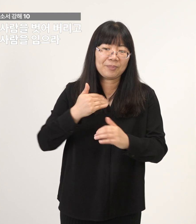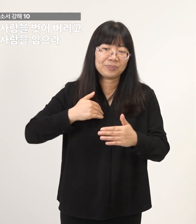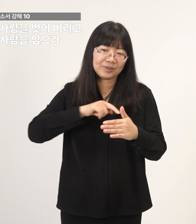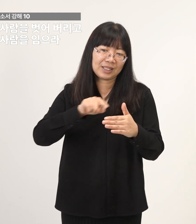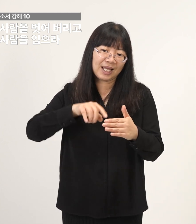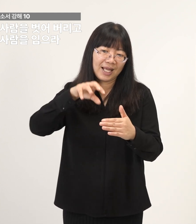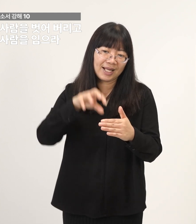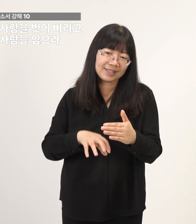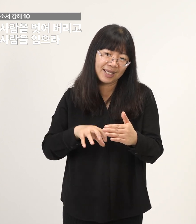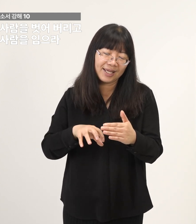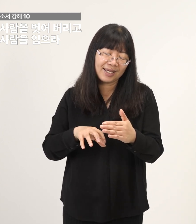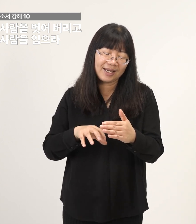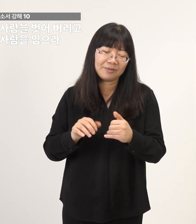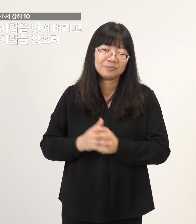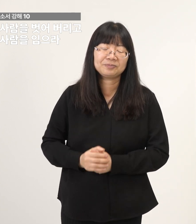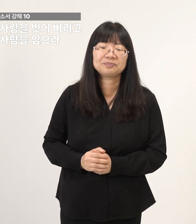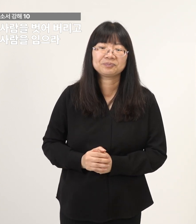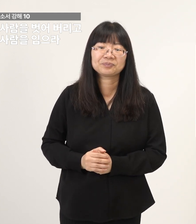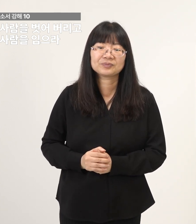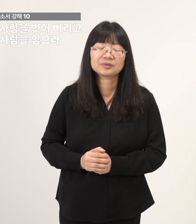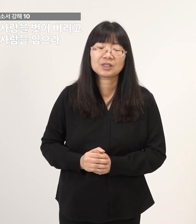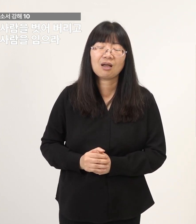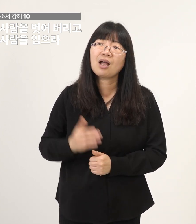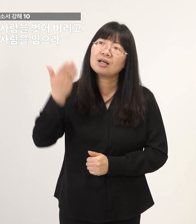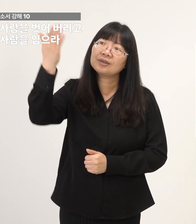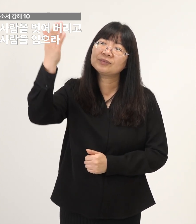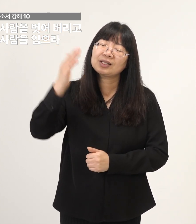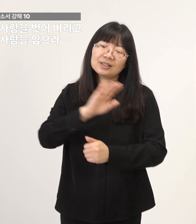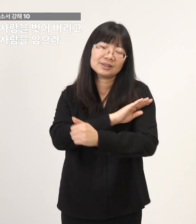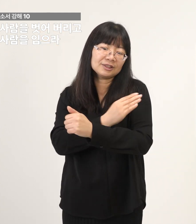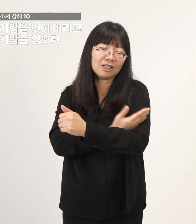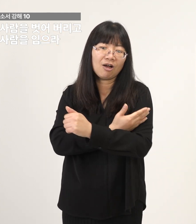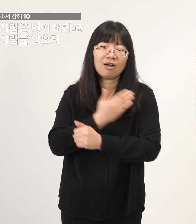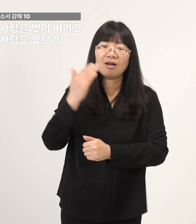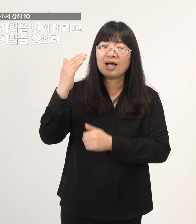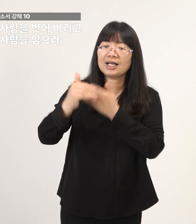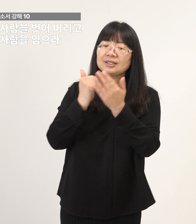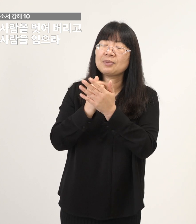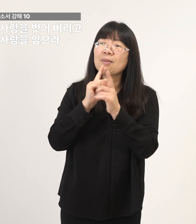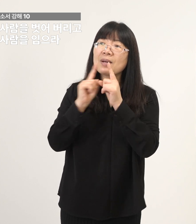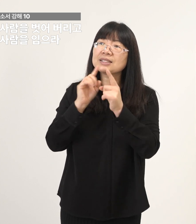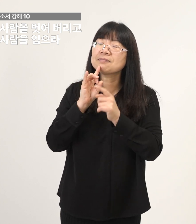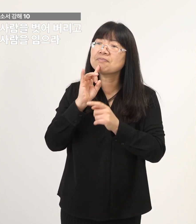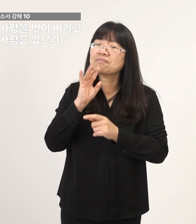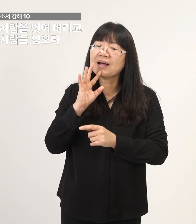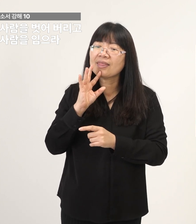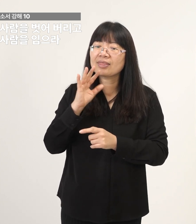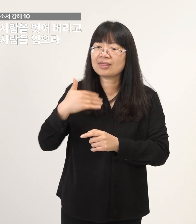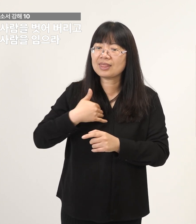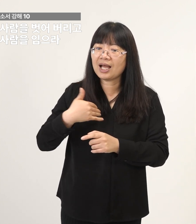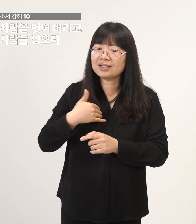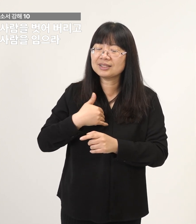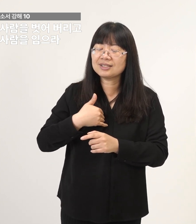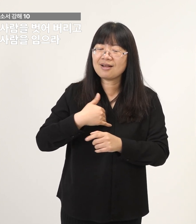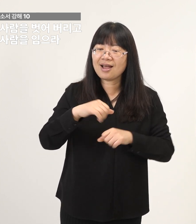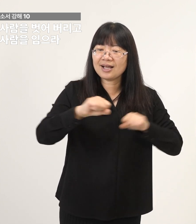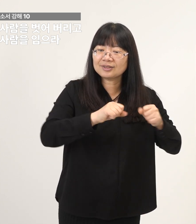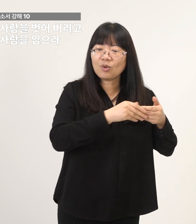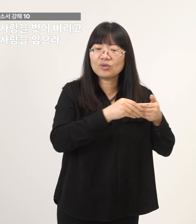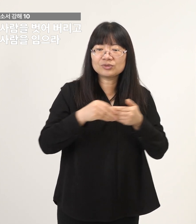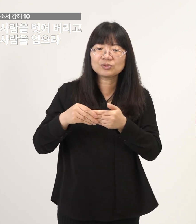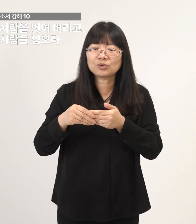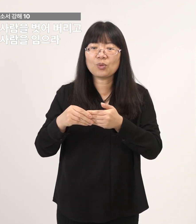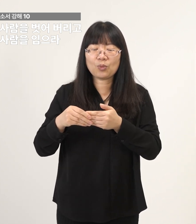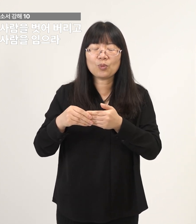안에서 그분의 능력과 그분의 말씀이 나를 움직여 가야 돼요. 기도도 우리